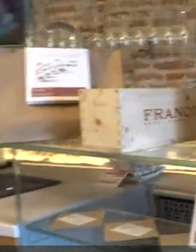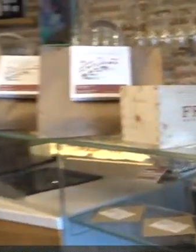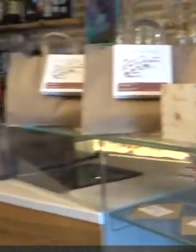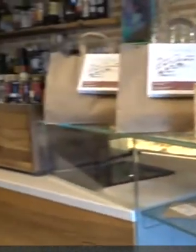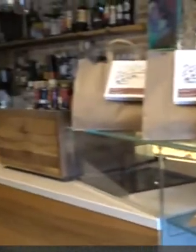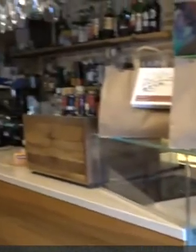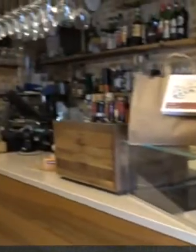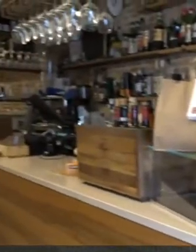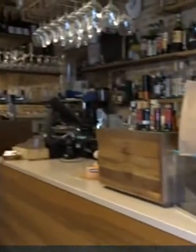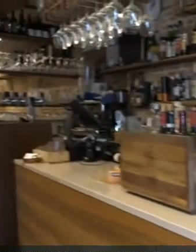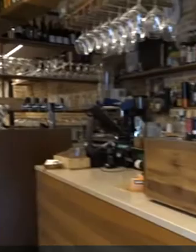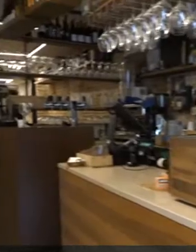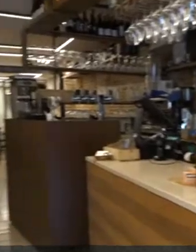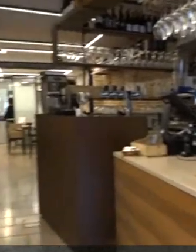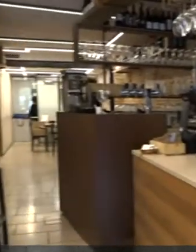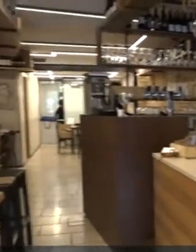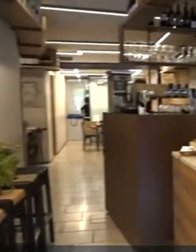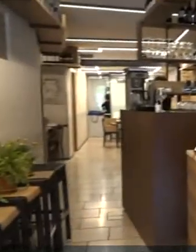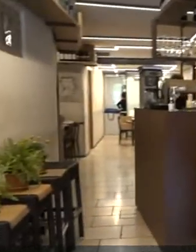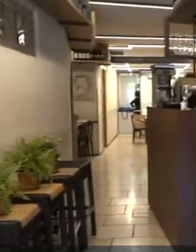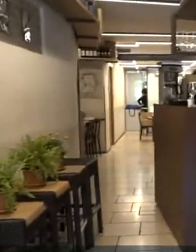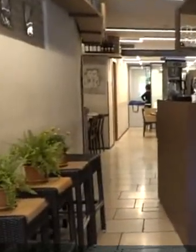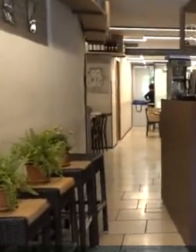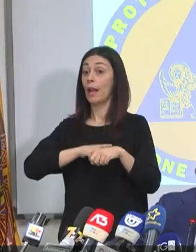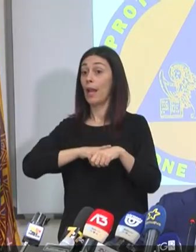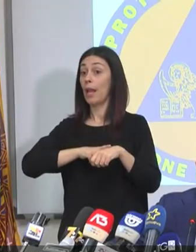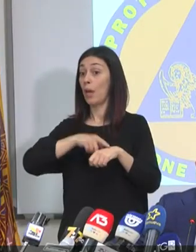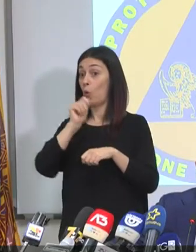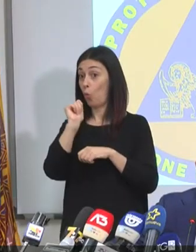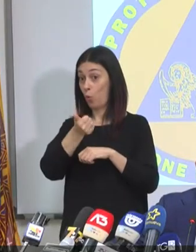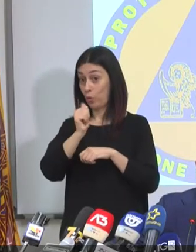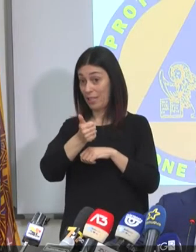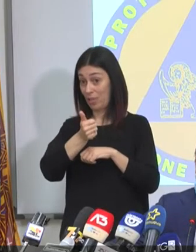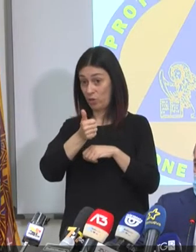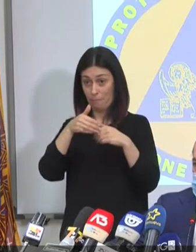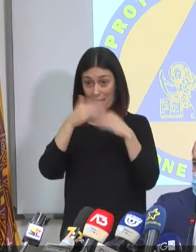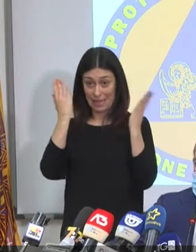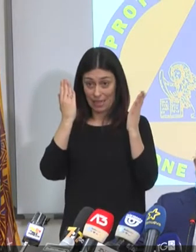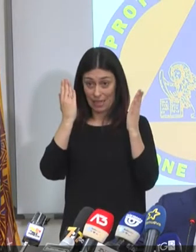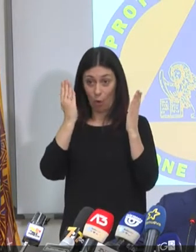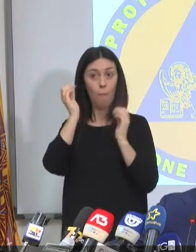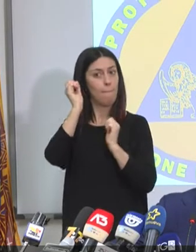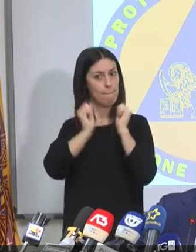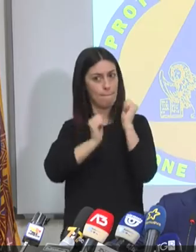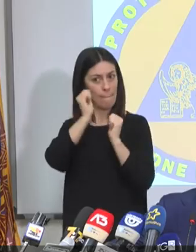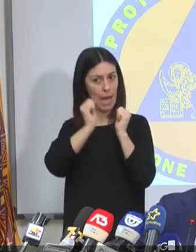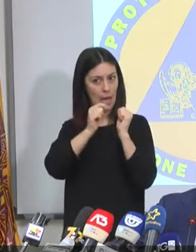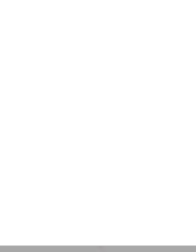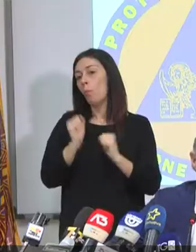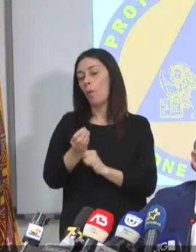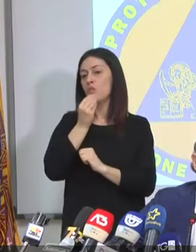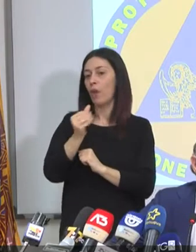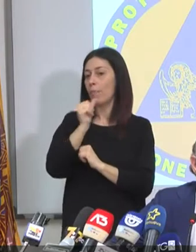novità la prima riguarda i bar dalle ore 11 nei bar del mattino dalle ore 11 non si consuma in più in piedi